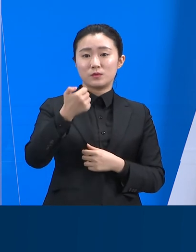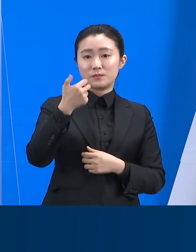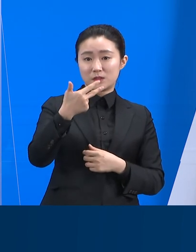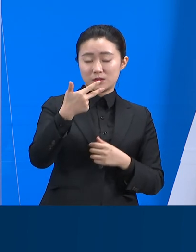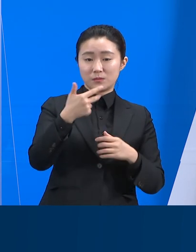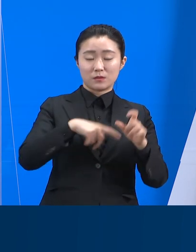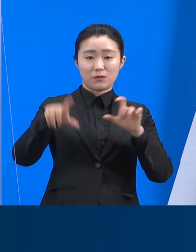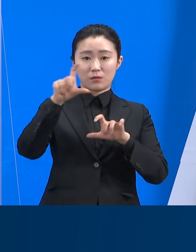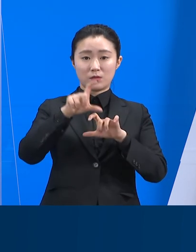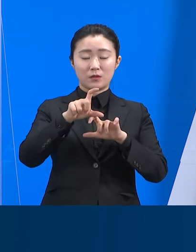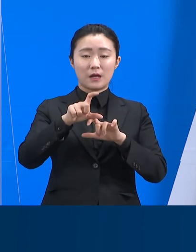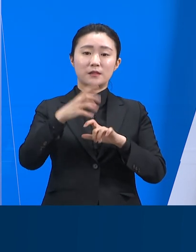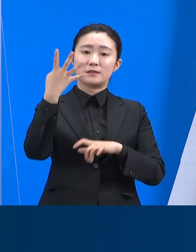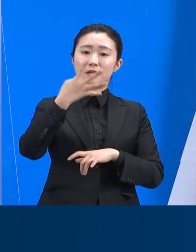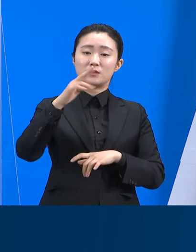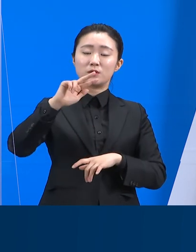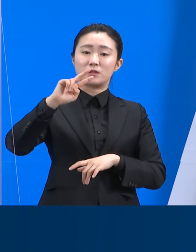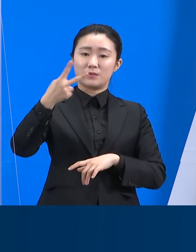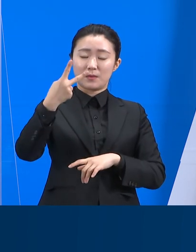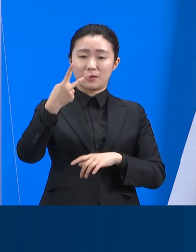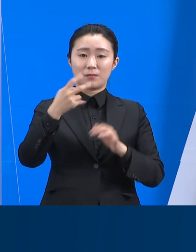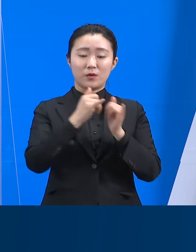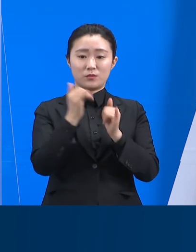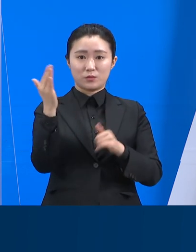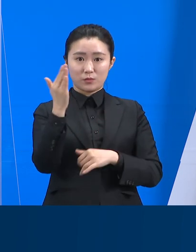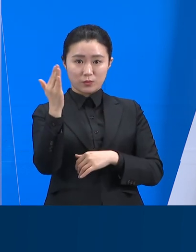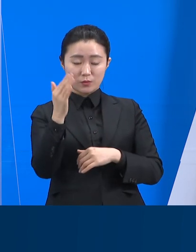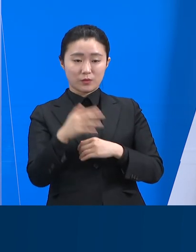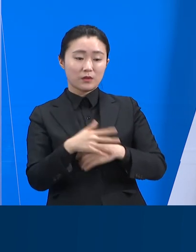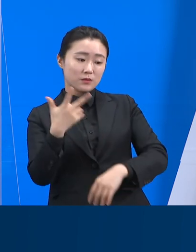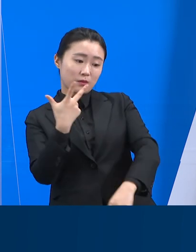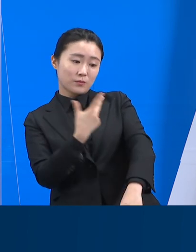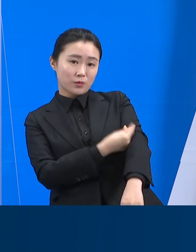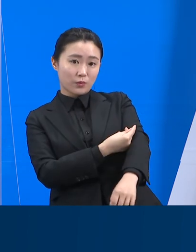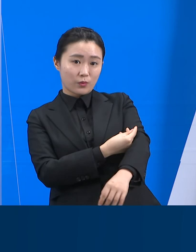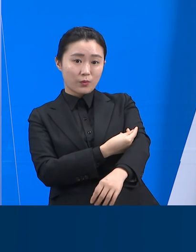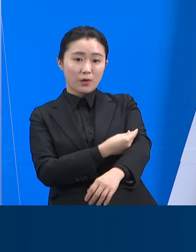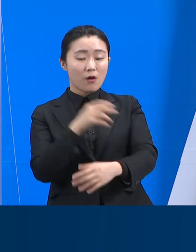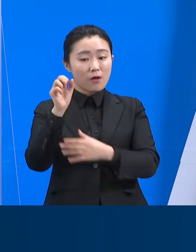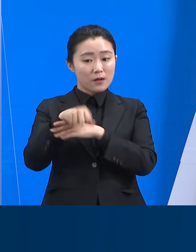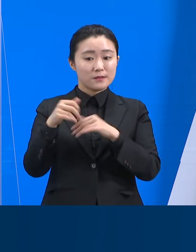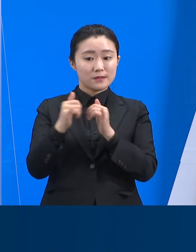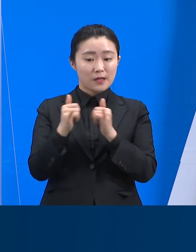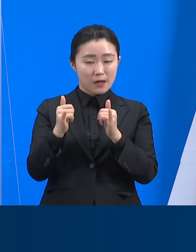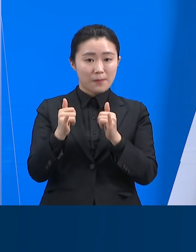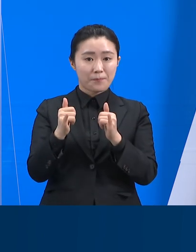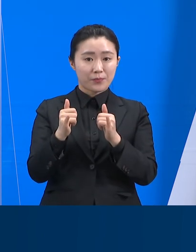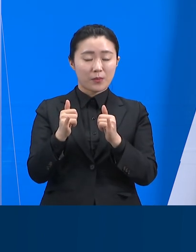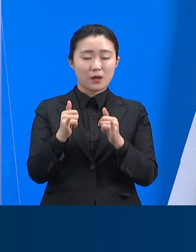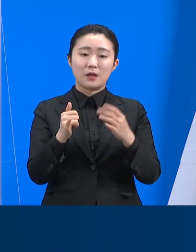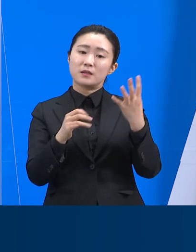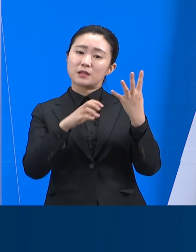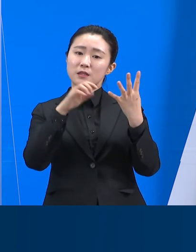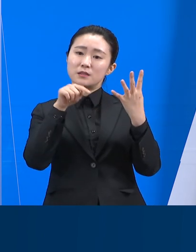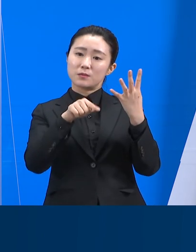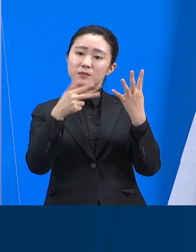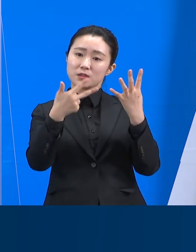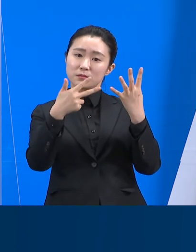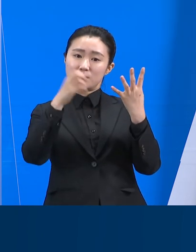4,210명으로 접종 동의자 88,972명 대비 4.7%의 진행 경과입니다.